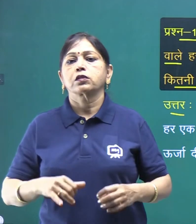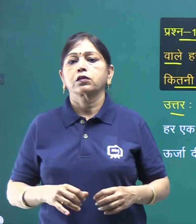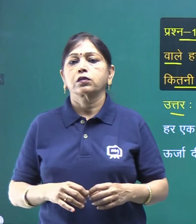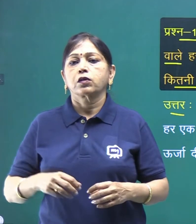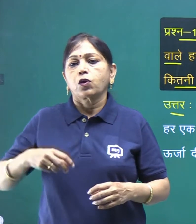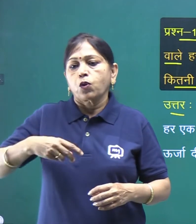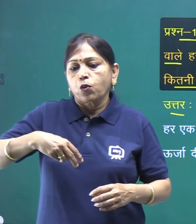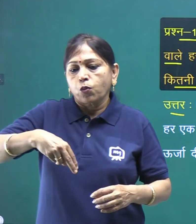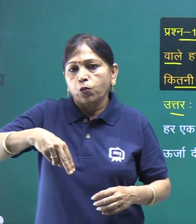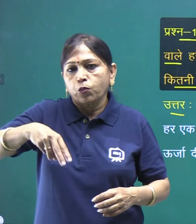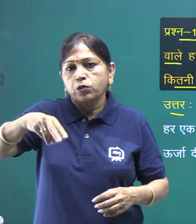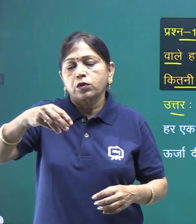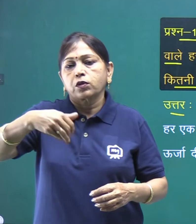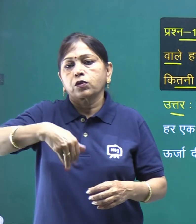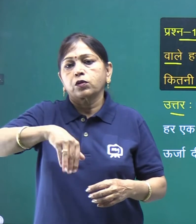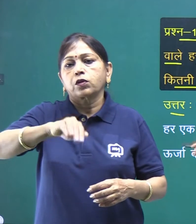गुजरने वाले